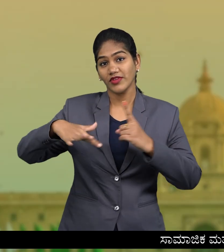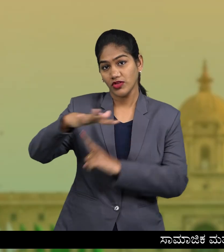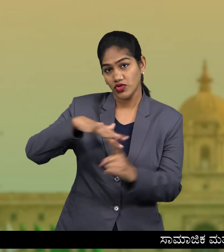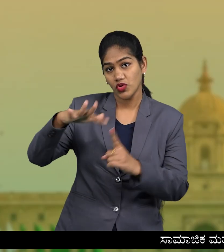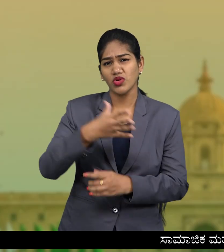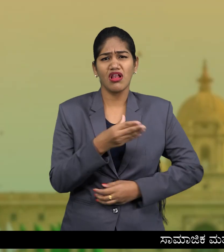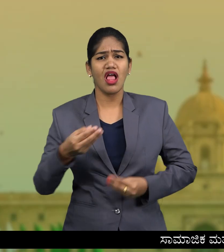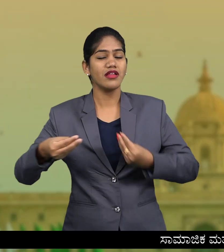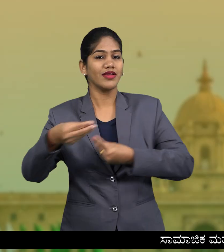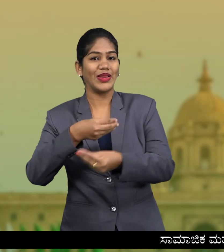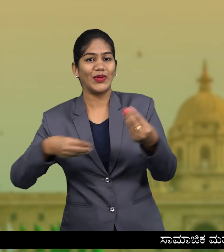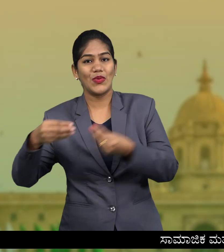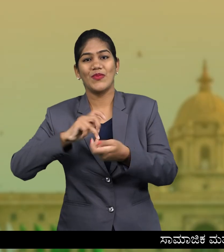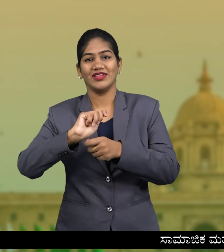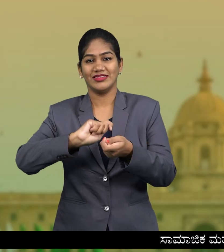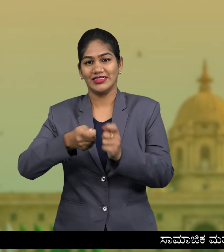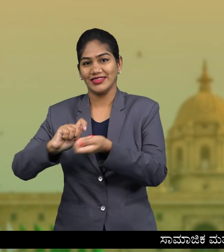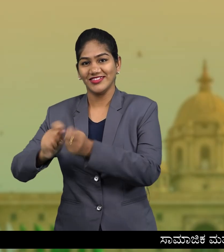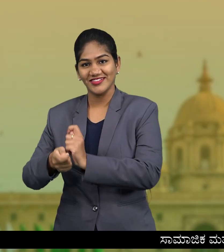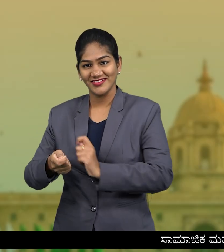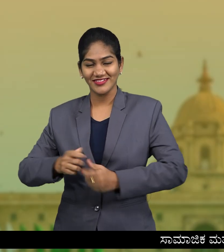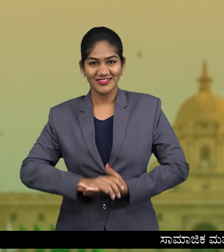ಸಾಮಾಜಿಕ ಮತ್ತು ಆರ್ಥಿಕ ಬದಲಾವಣೆ.